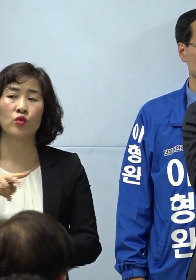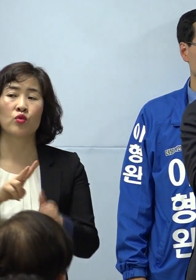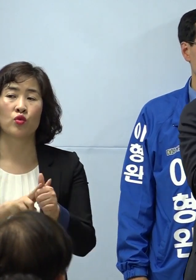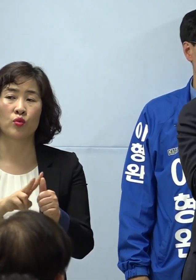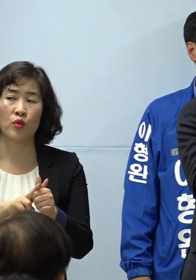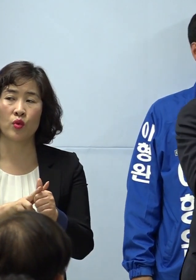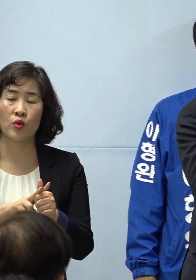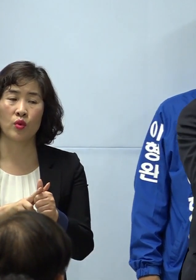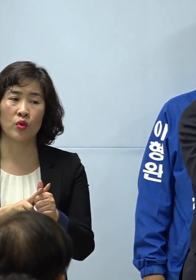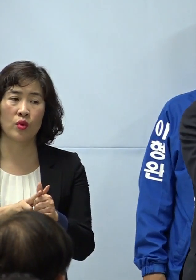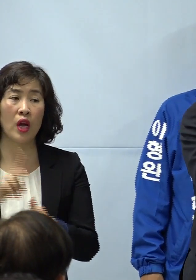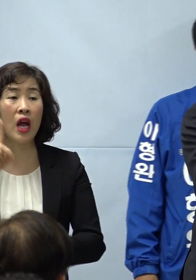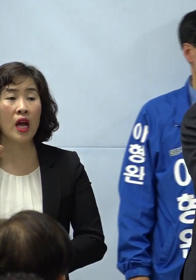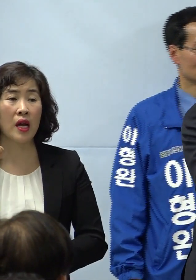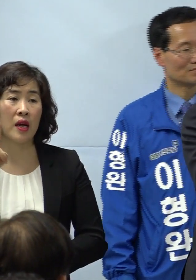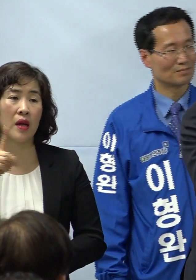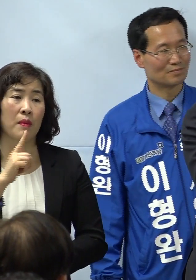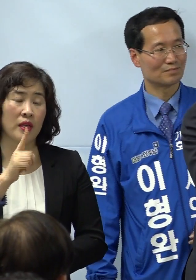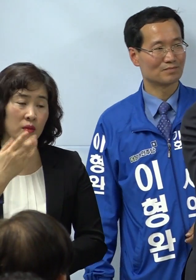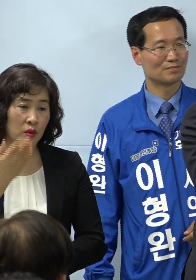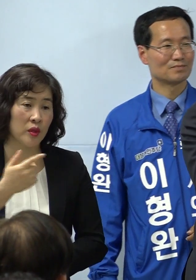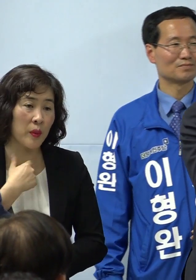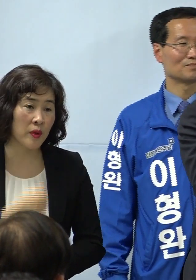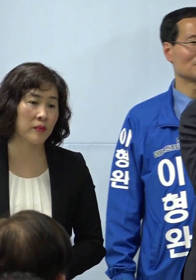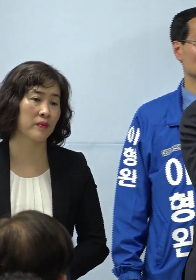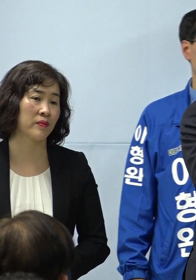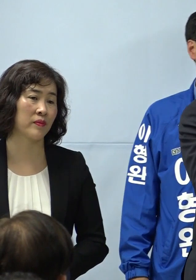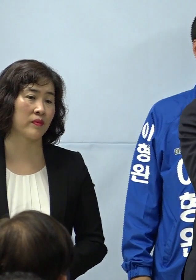하나 딱 한 가지만 말씀드릴게요.